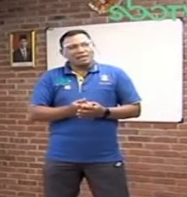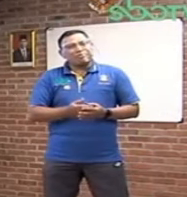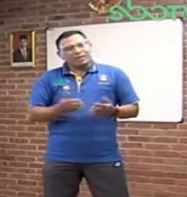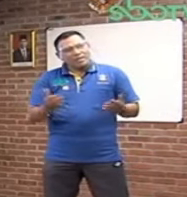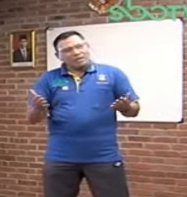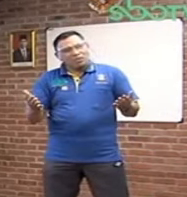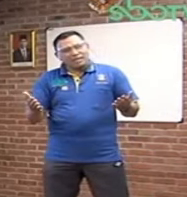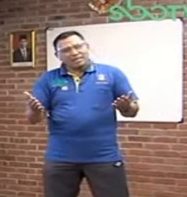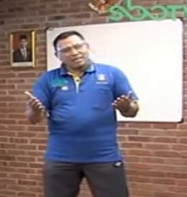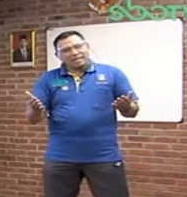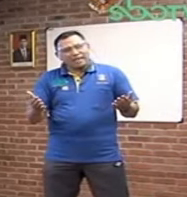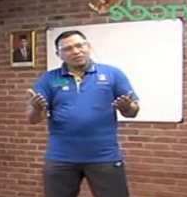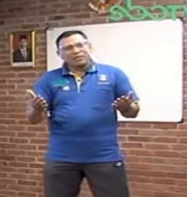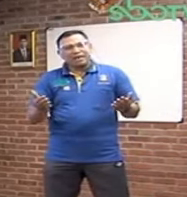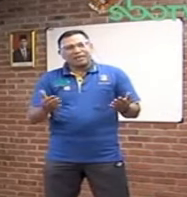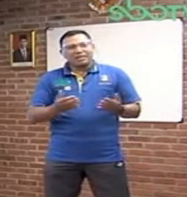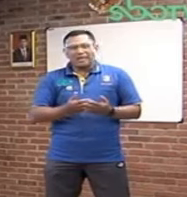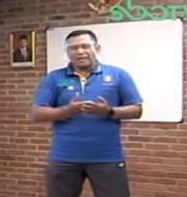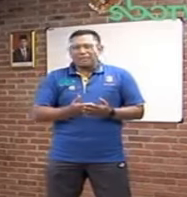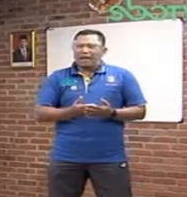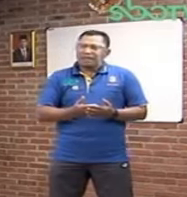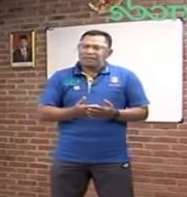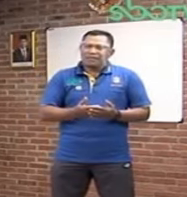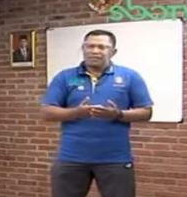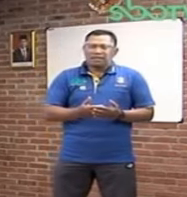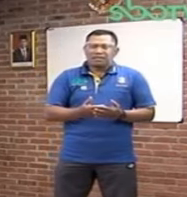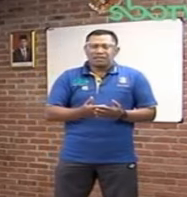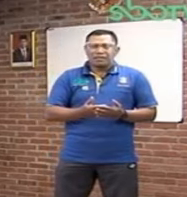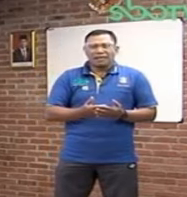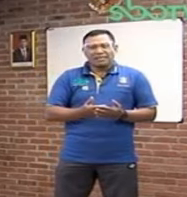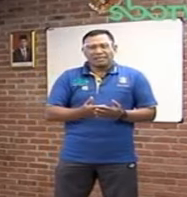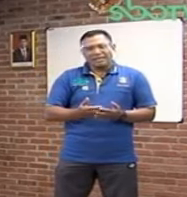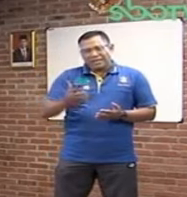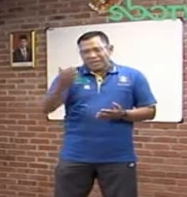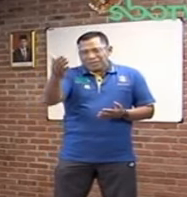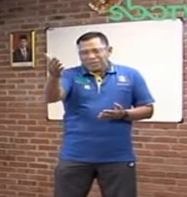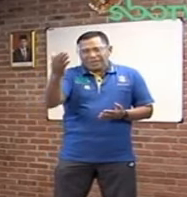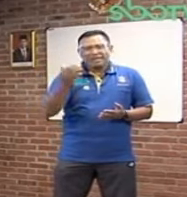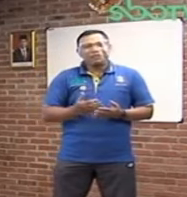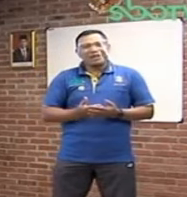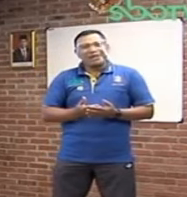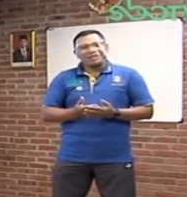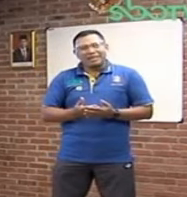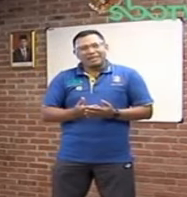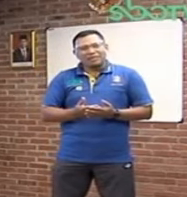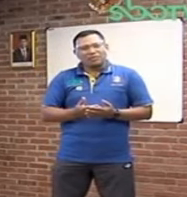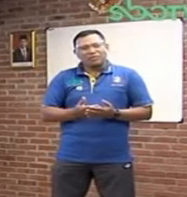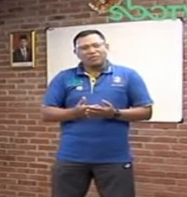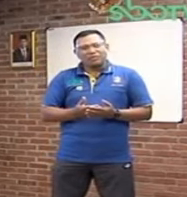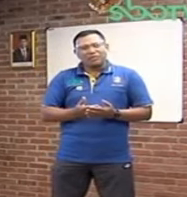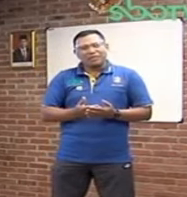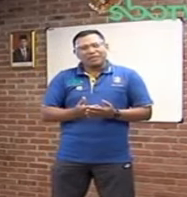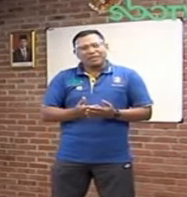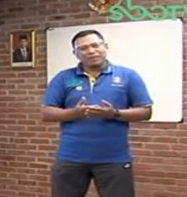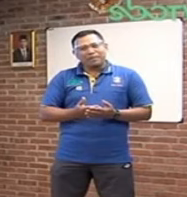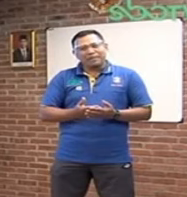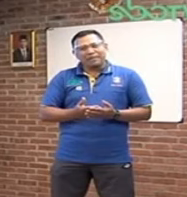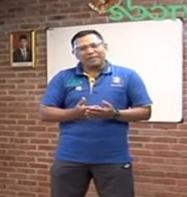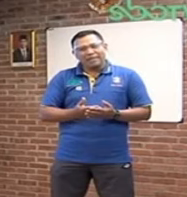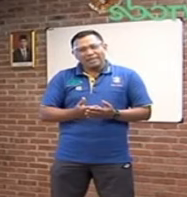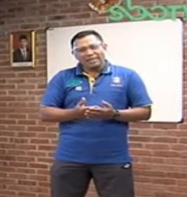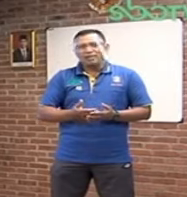3 mengenai kombinasi gerak dominan dalam aktivitas senam lantai. Sudah siapkah kalian untuk mengikuti pembelajaran